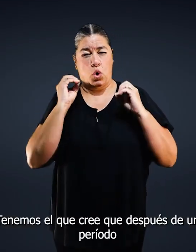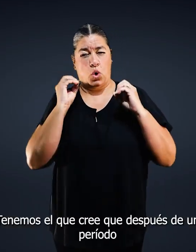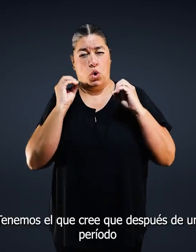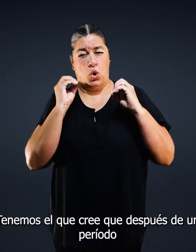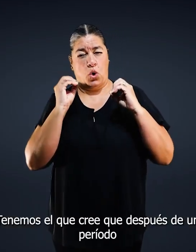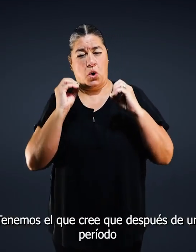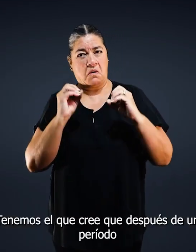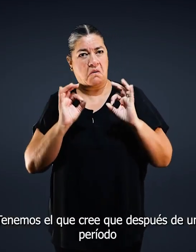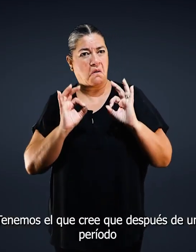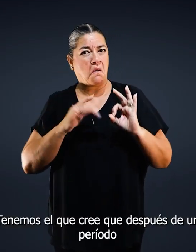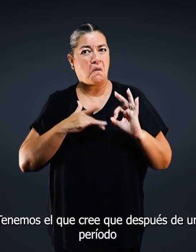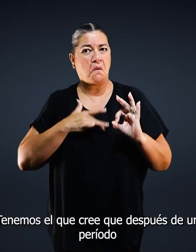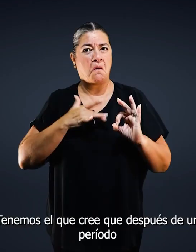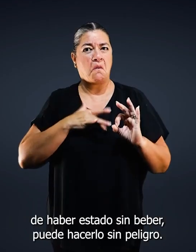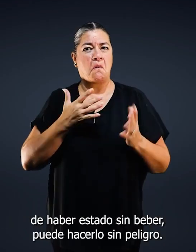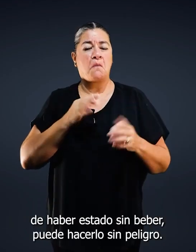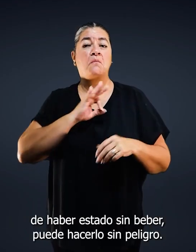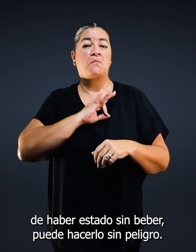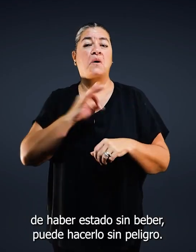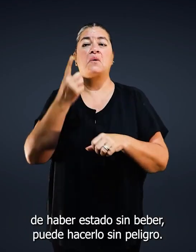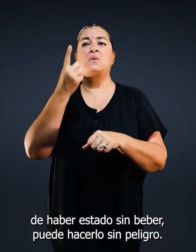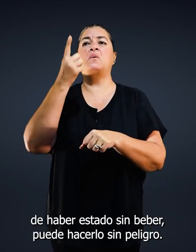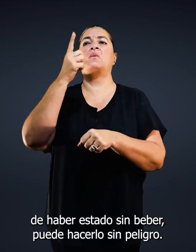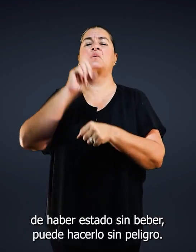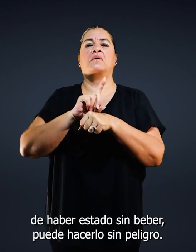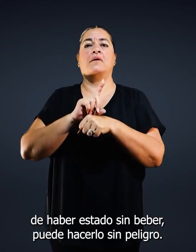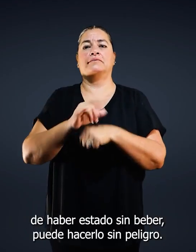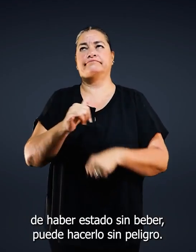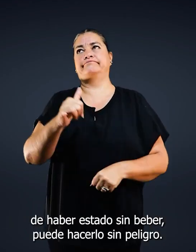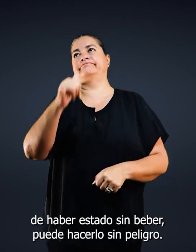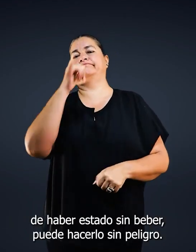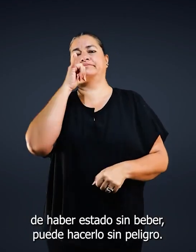Tenemos el que cree que después de un periodo de haber estado sin beber, puede hacerlo sin peligro.